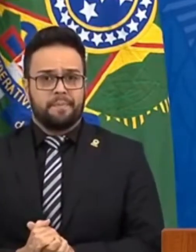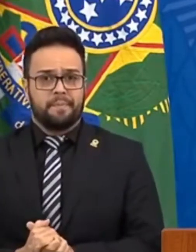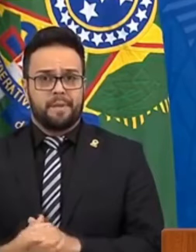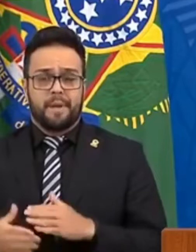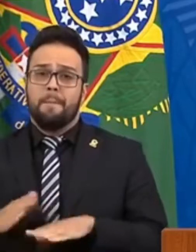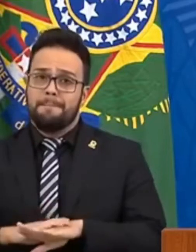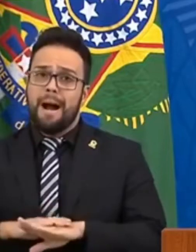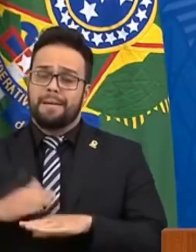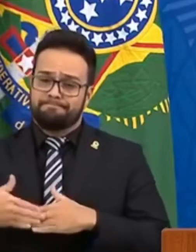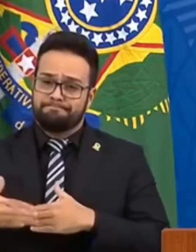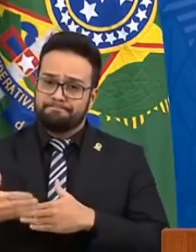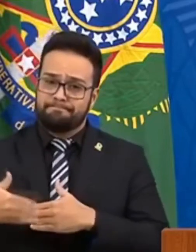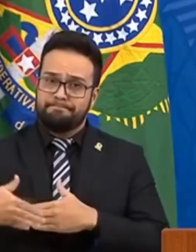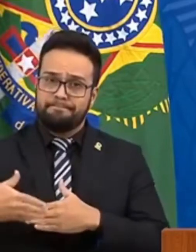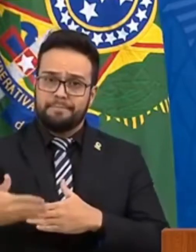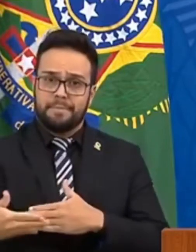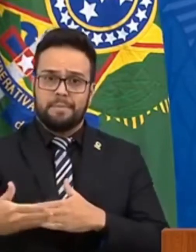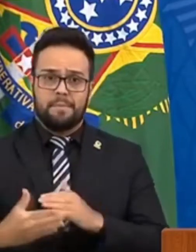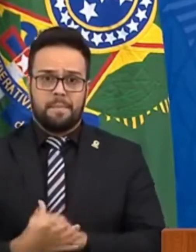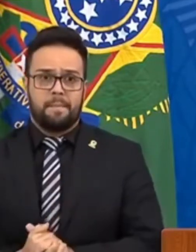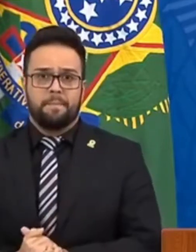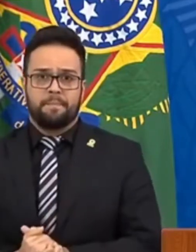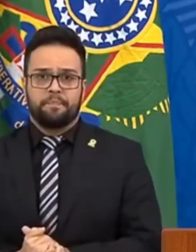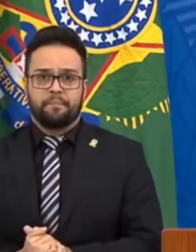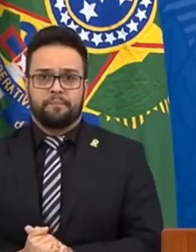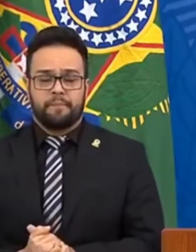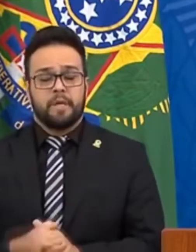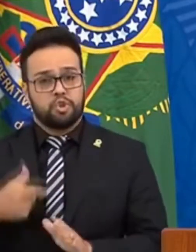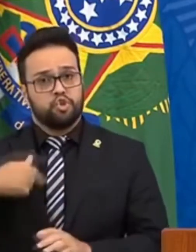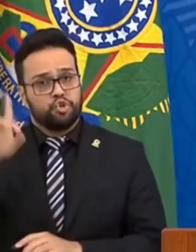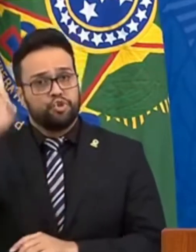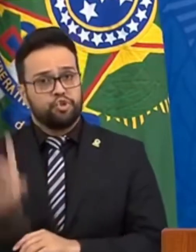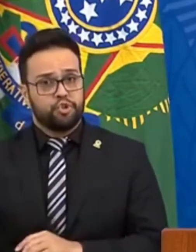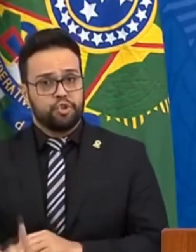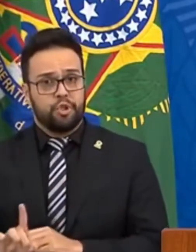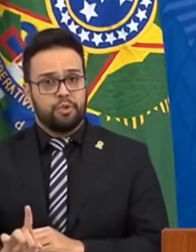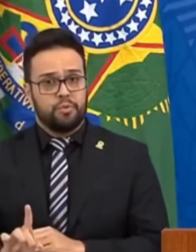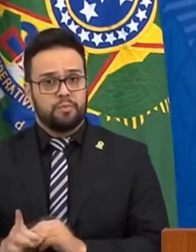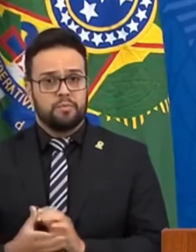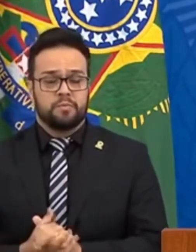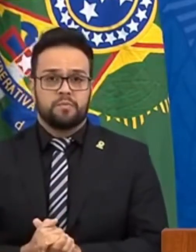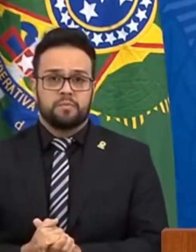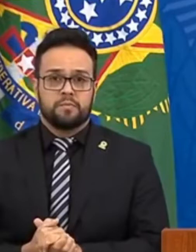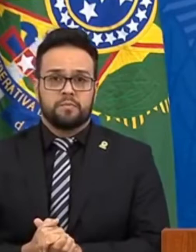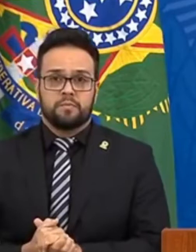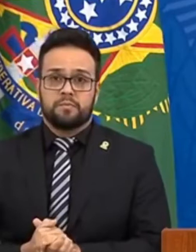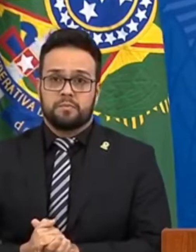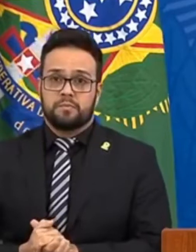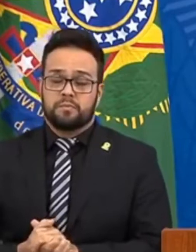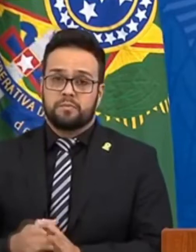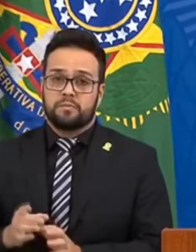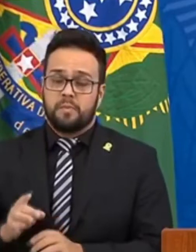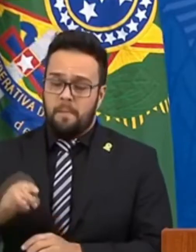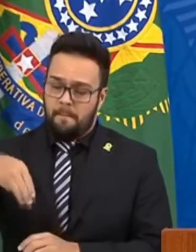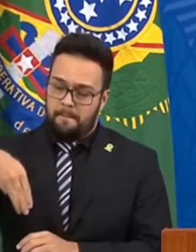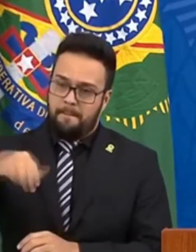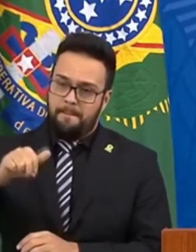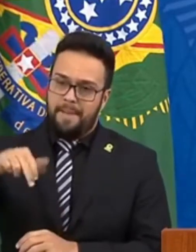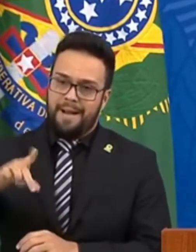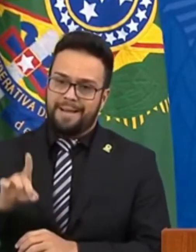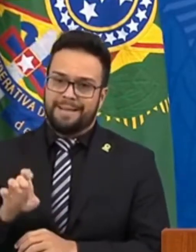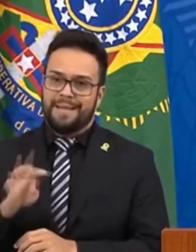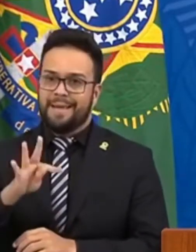e ao longo de setembro é direito do ainda ministro a